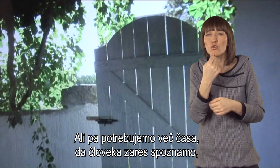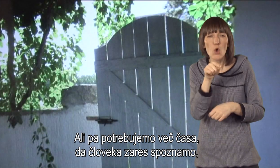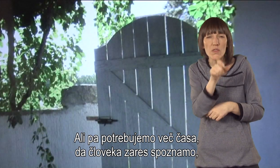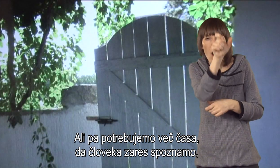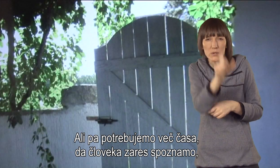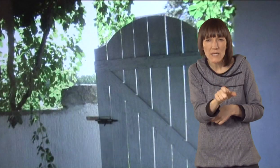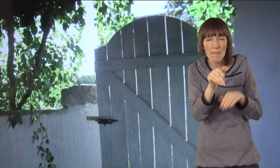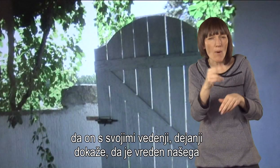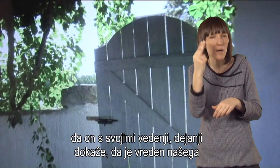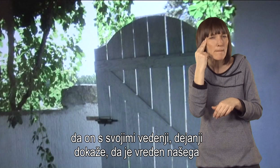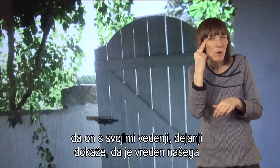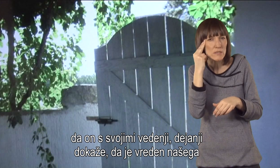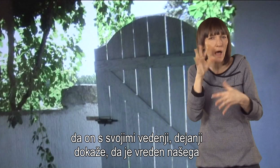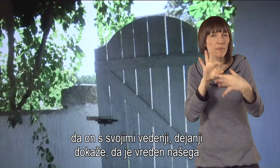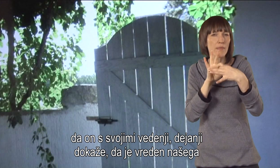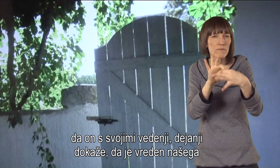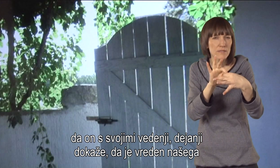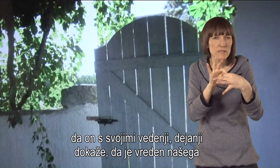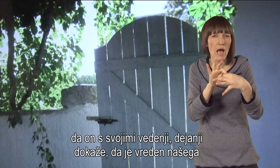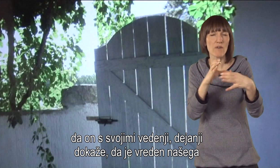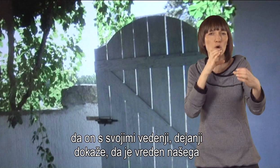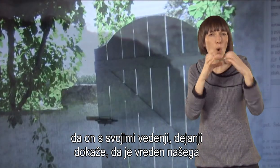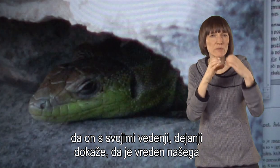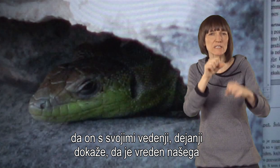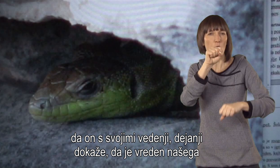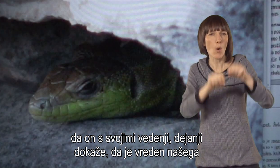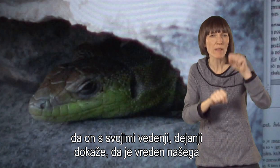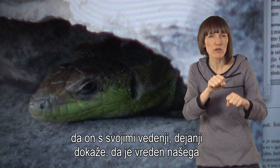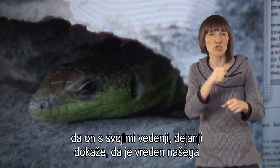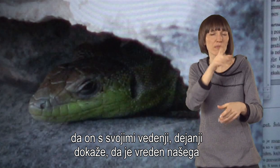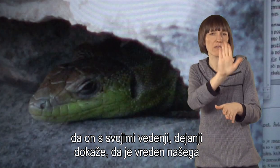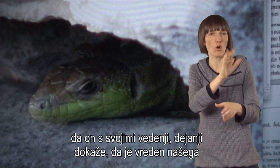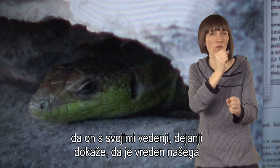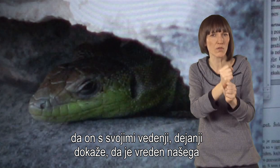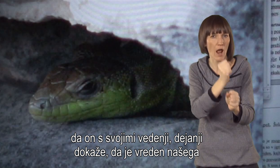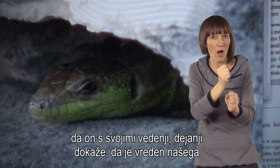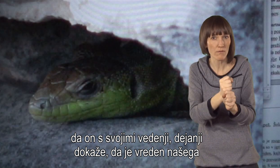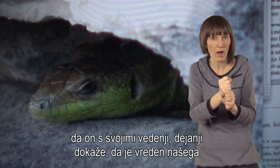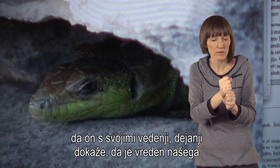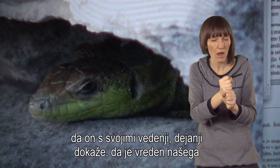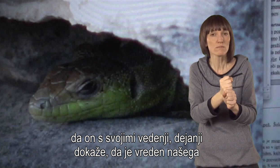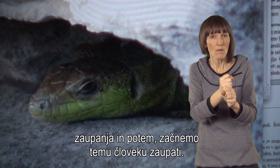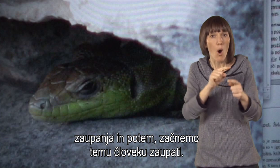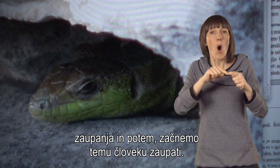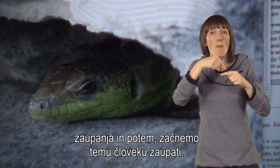zares poznamo, da on pravzaprav s svojimi vedenji, dejanji dokaže, da je vreden našega zaupanja in